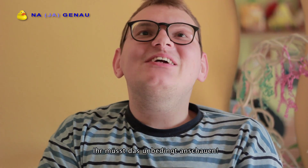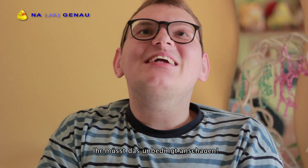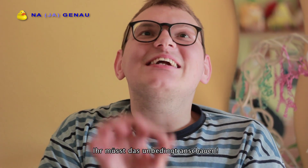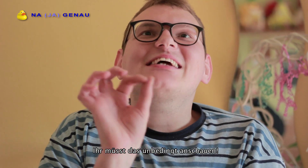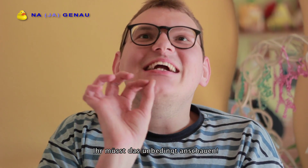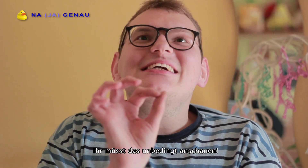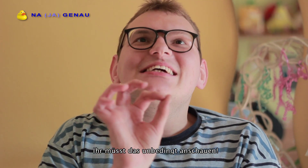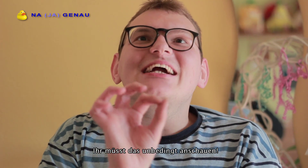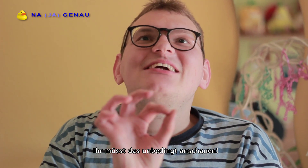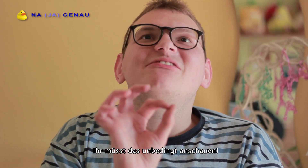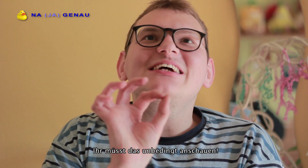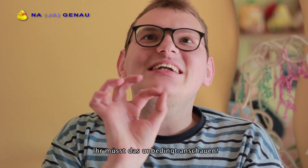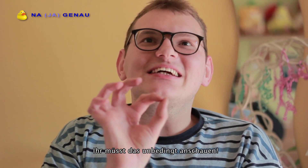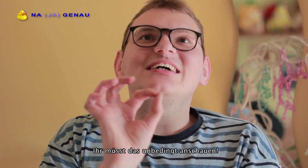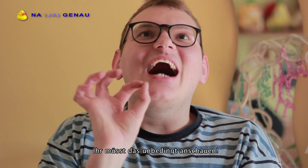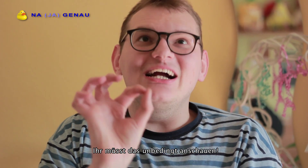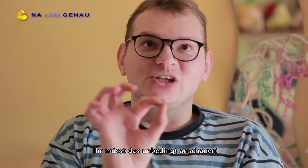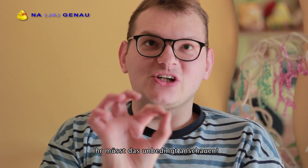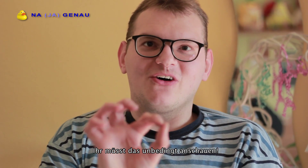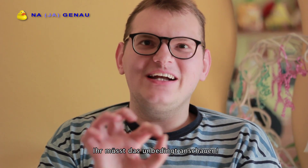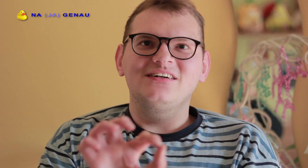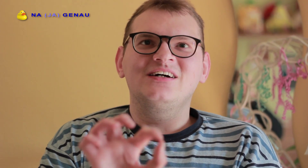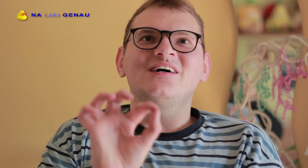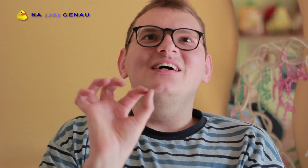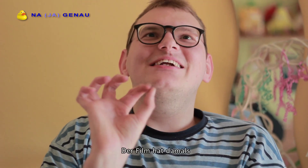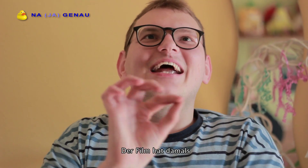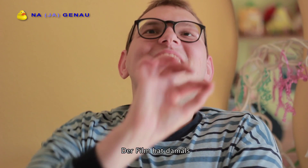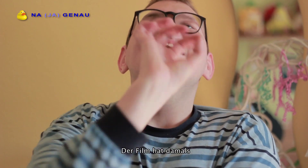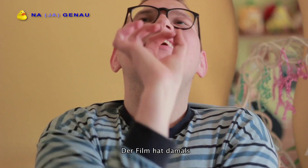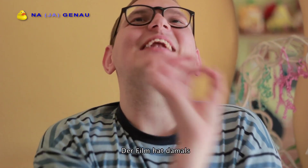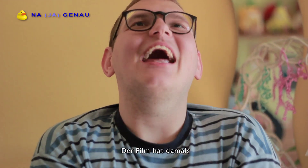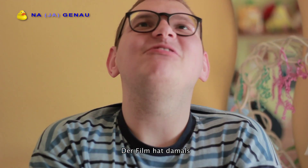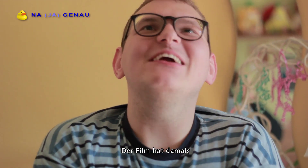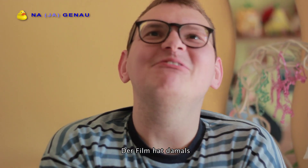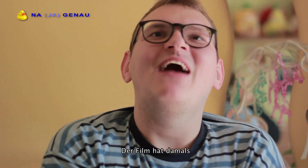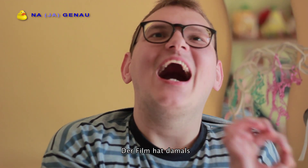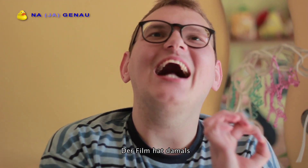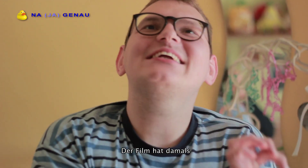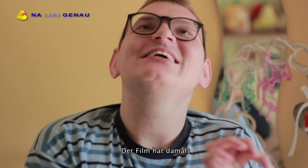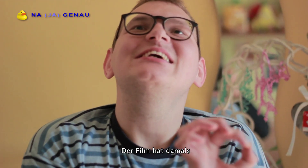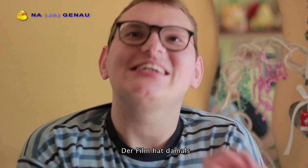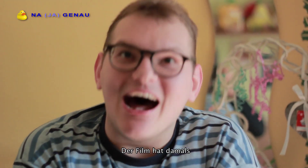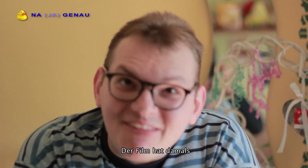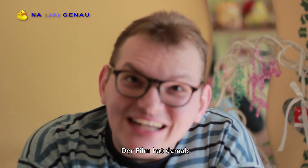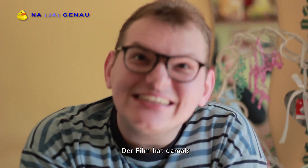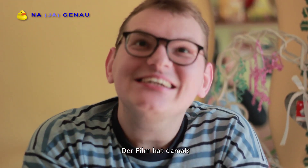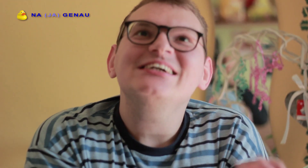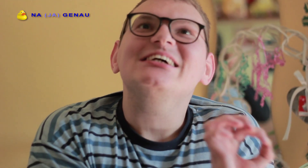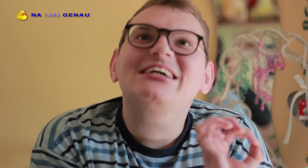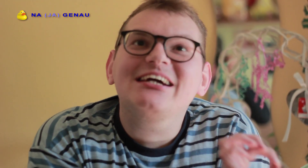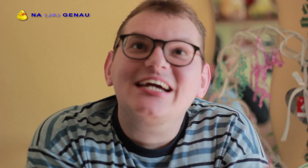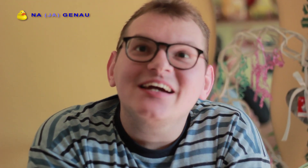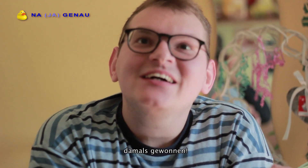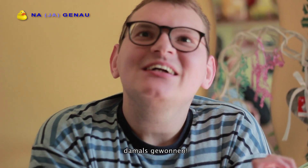Ihr müsst das ganz, ganz wichtig anschauen. Der Film hat